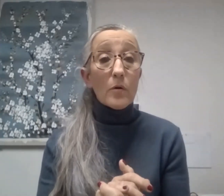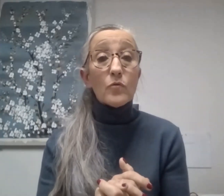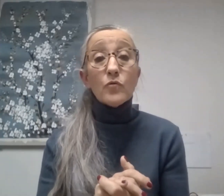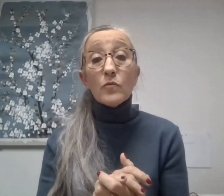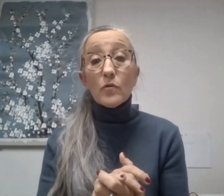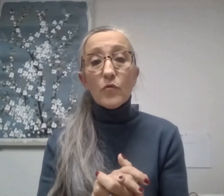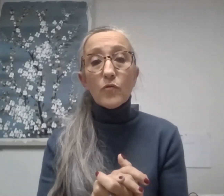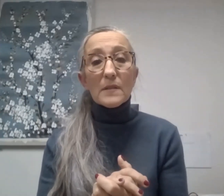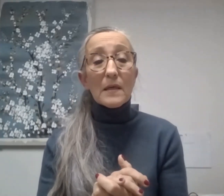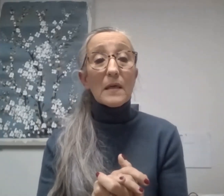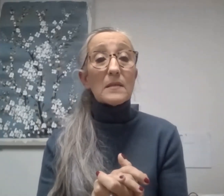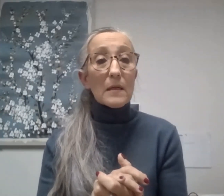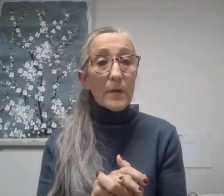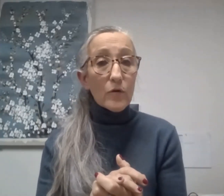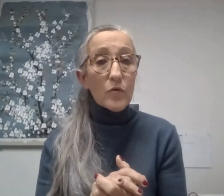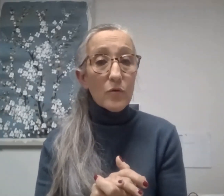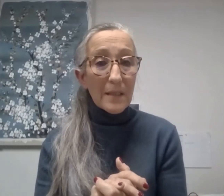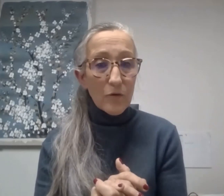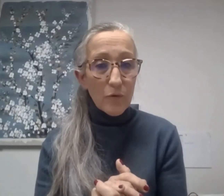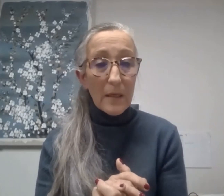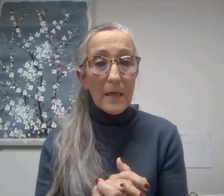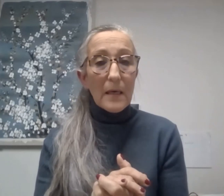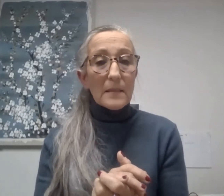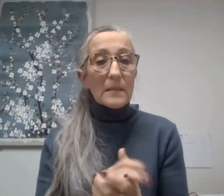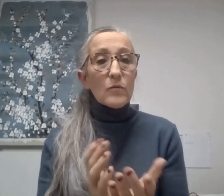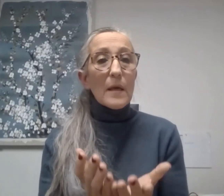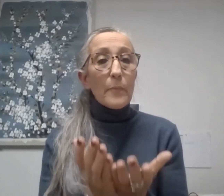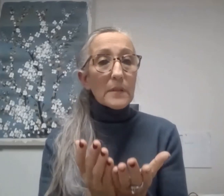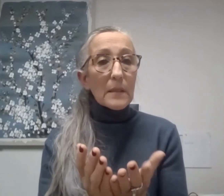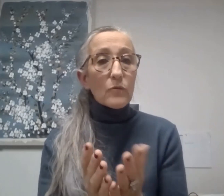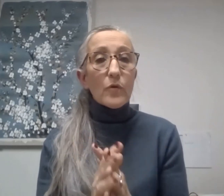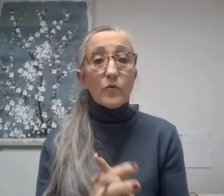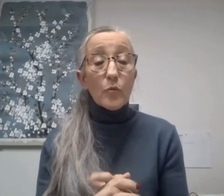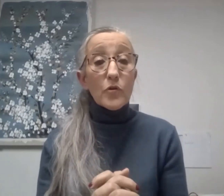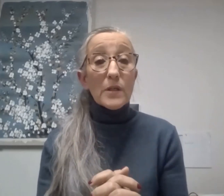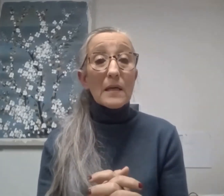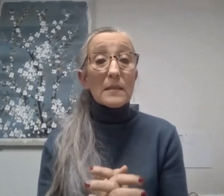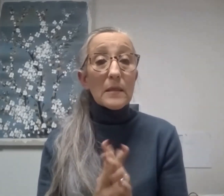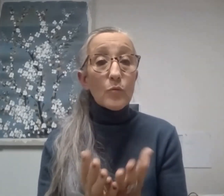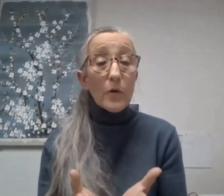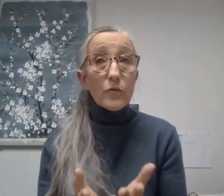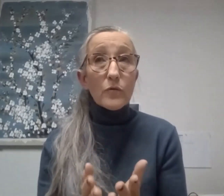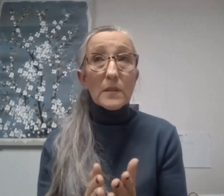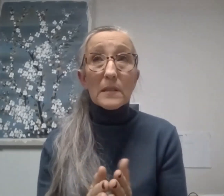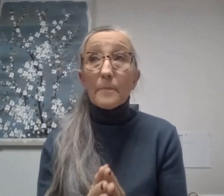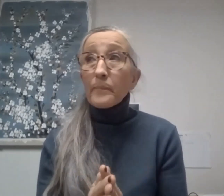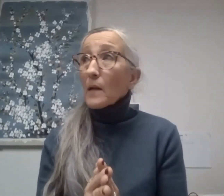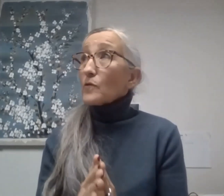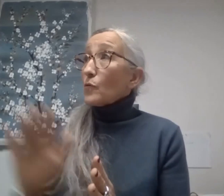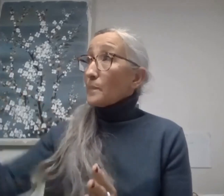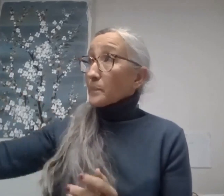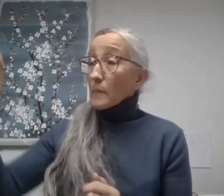d'une langue, d'une communauté, et celle de la communauté sourde. C'est ce qui nous a porté, nous, dans notre projet, et c'est ce qui nous porte au